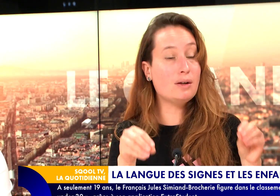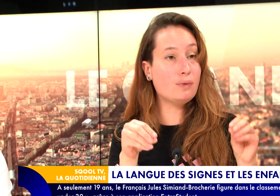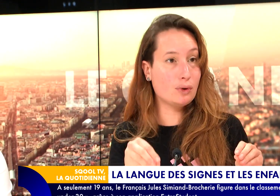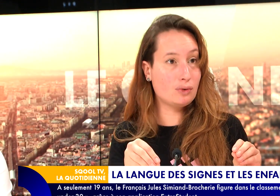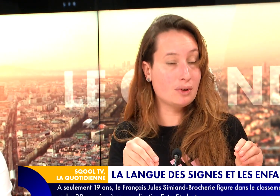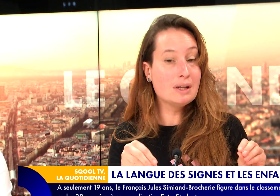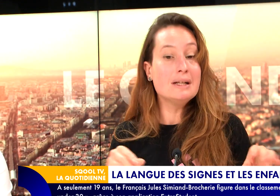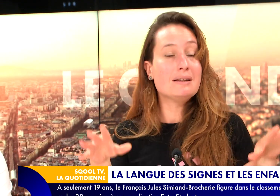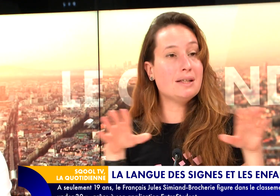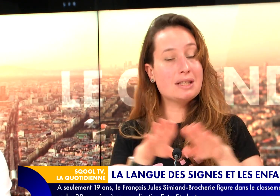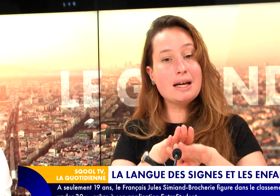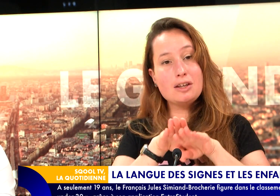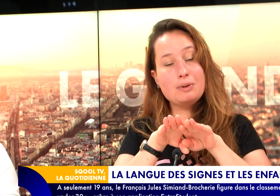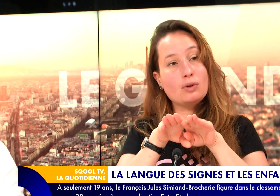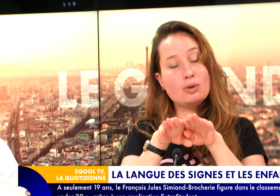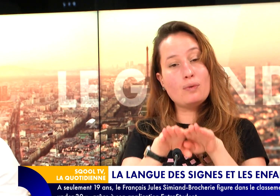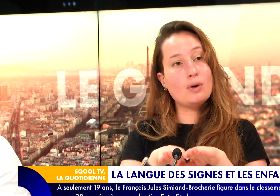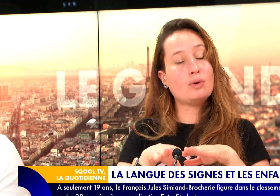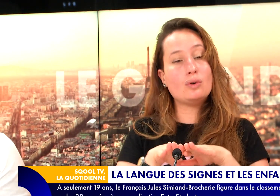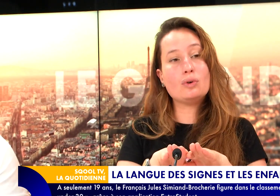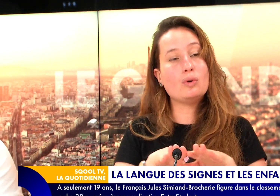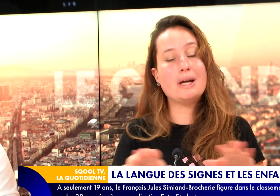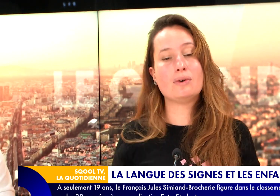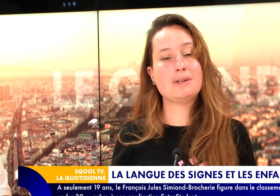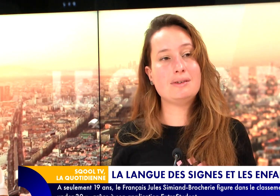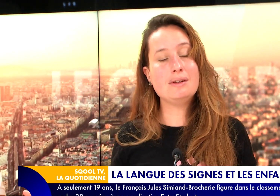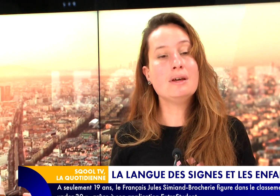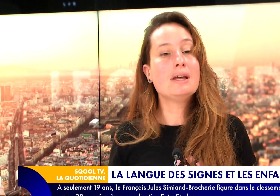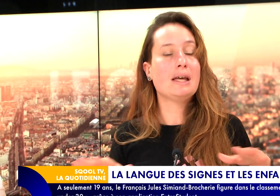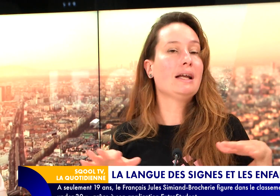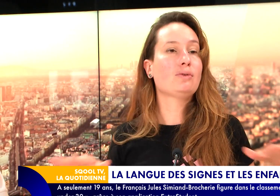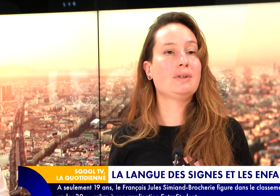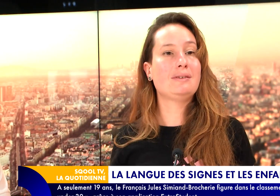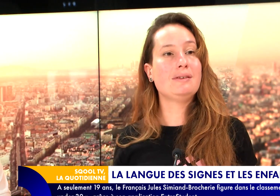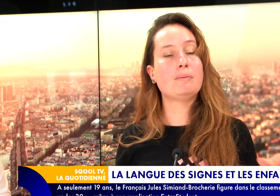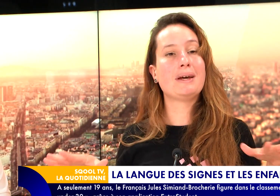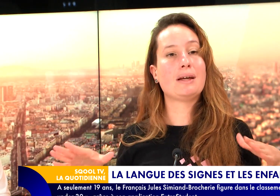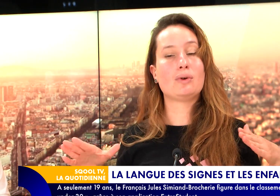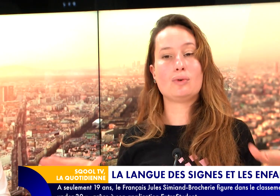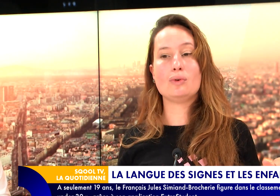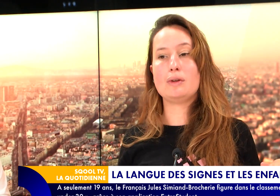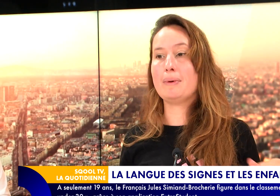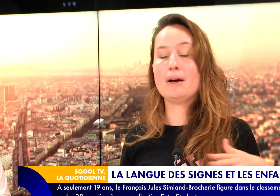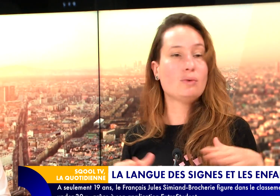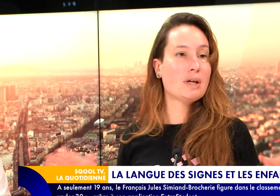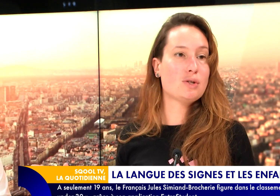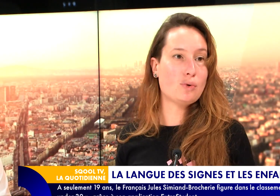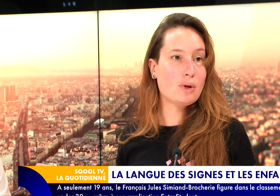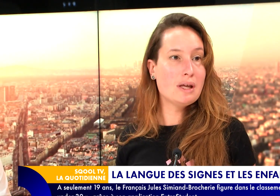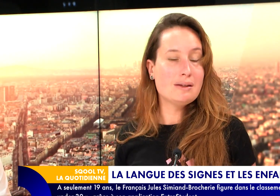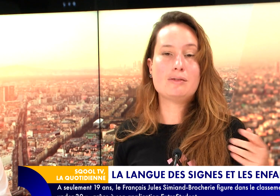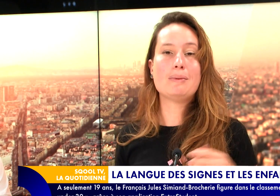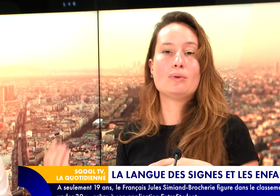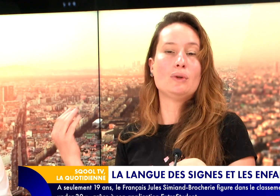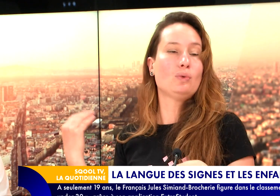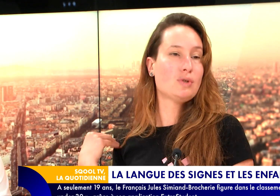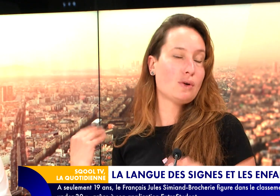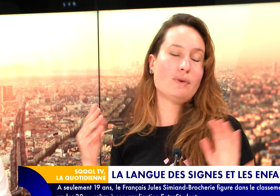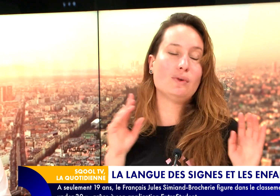l'enfance. Il faut commencer très tôt. Déjà, expliquer aux enfants entendants que la langue des signes et la surdité, c'est pas quelque chose, c'est pas contagieux. dire c'est pas parce qu'on va nous toucher qu'on va